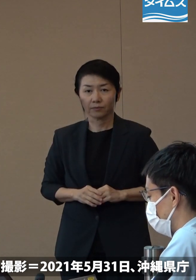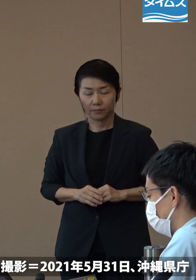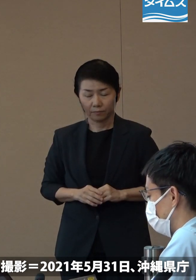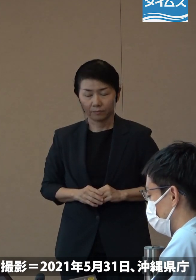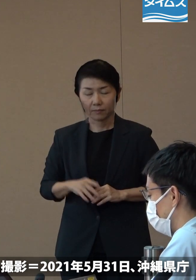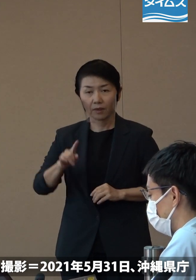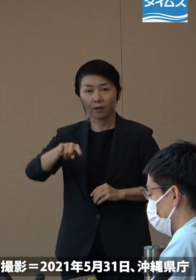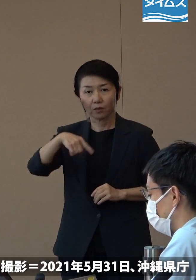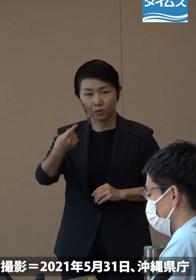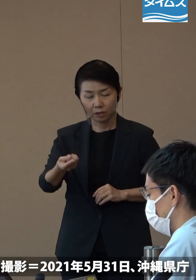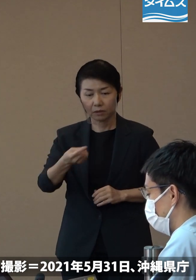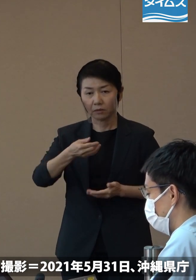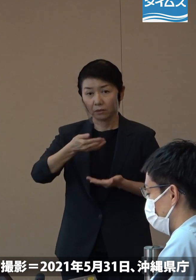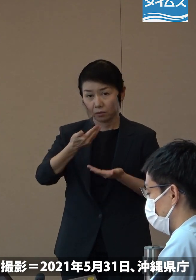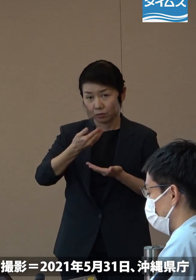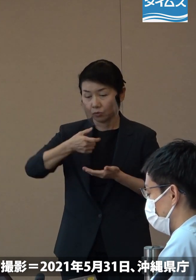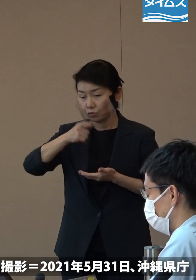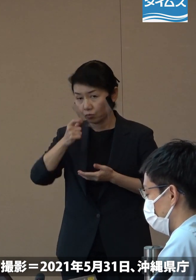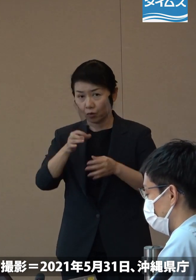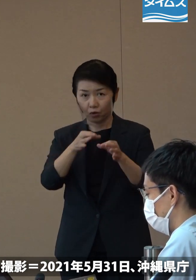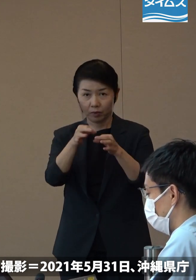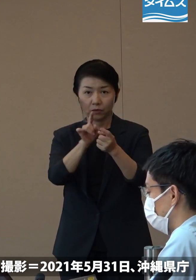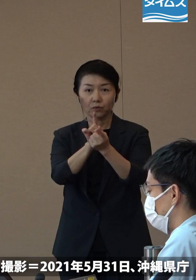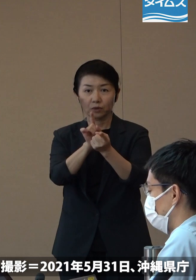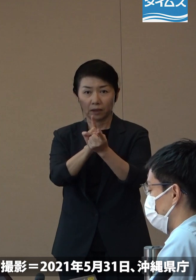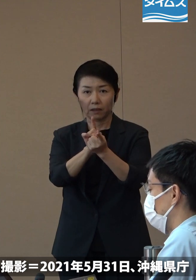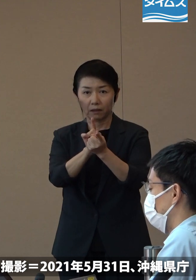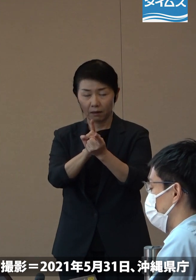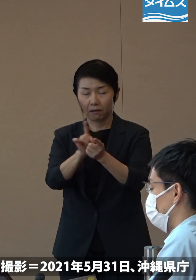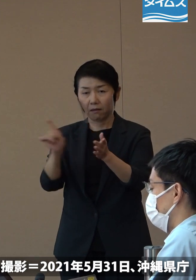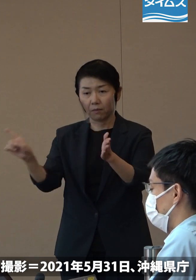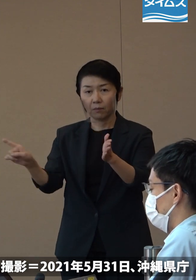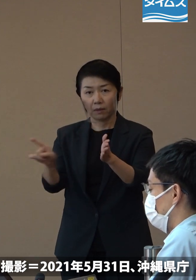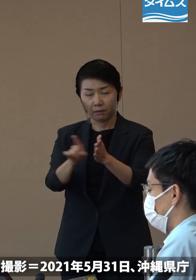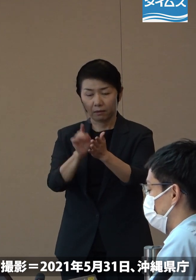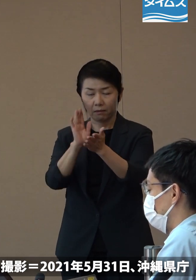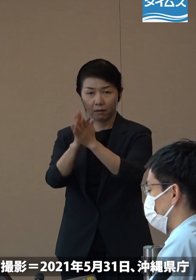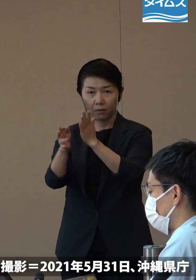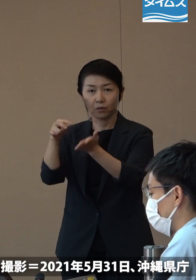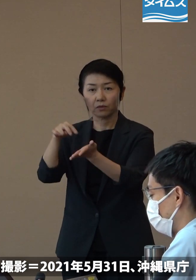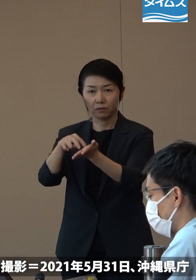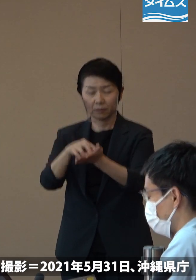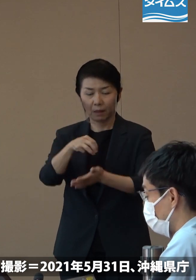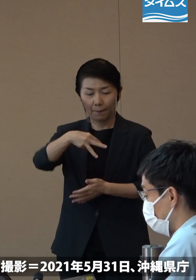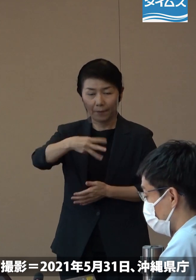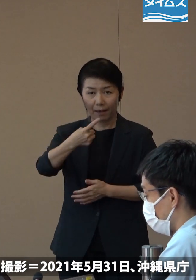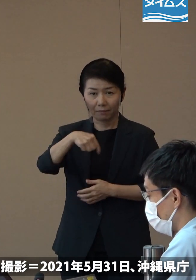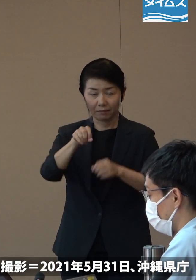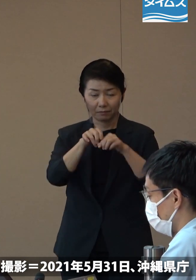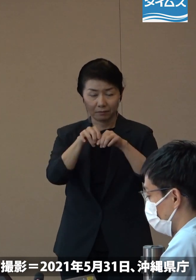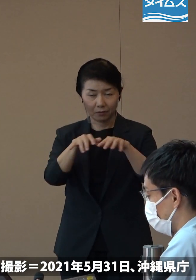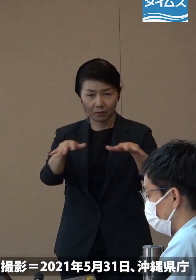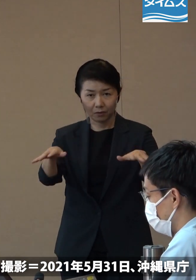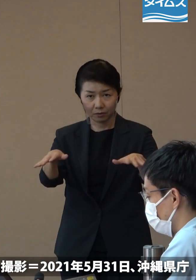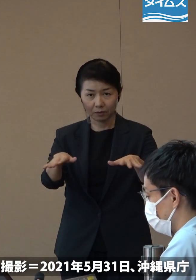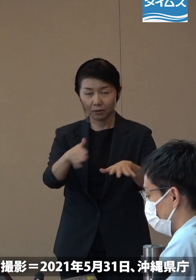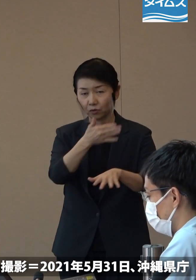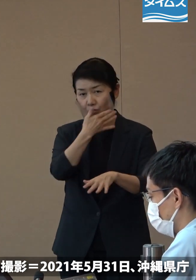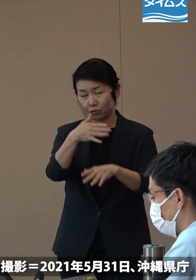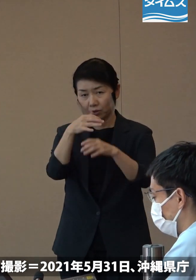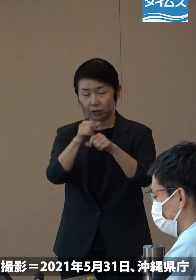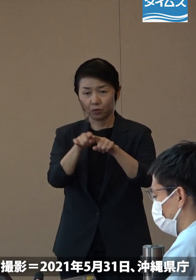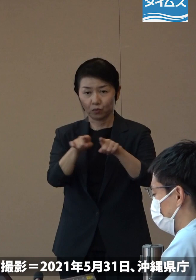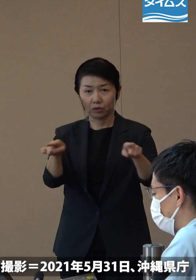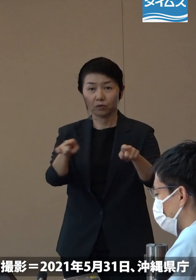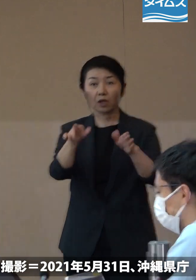次に飲食店への取り組みについてです。県では飲食店に対してまん延防止等重点措置期間から営